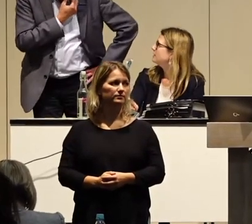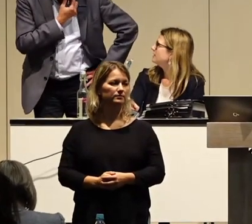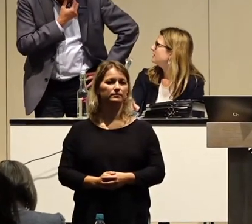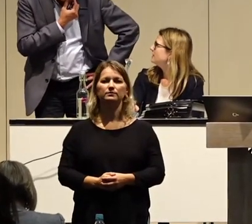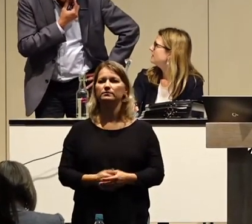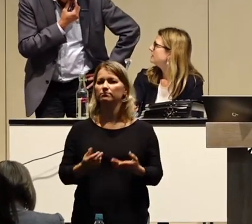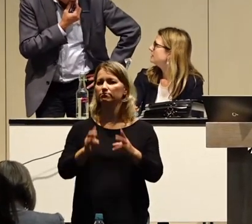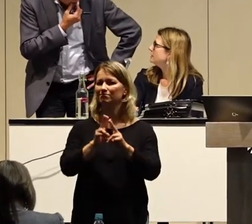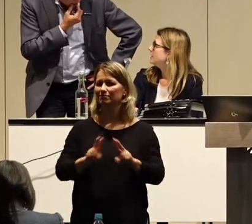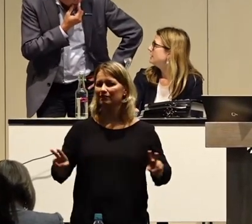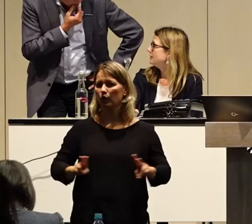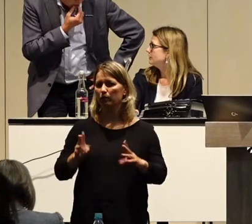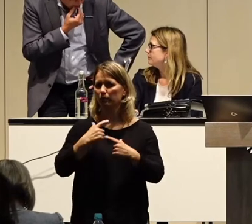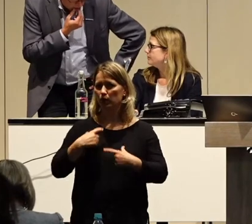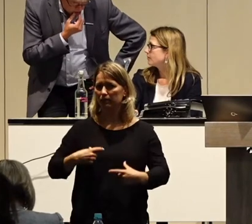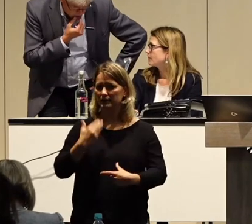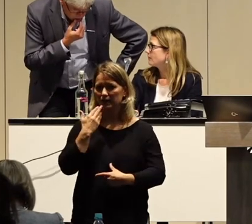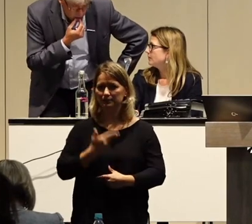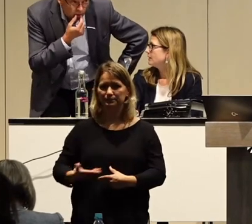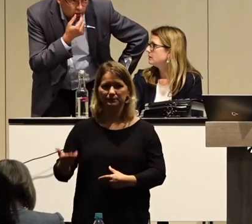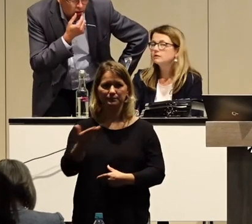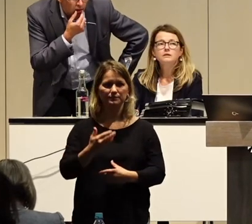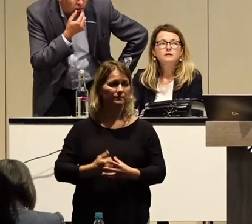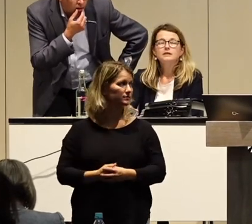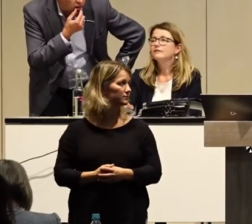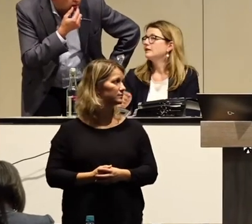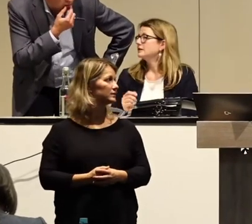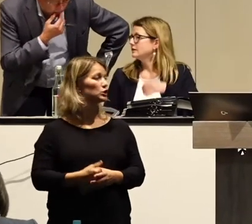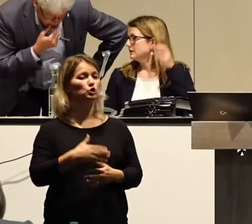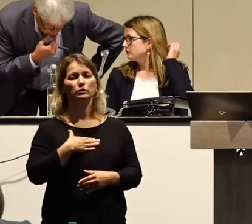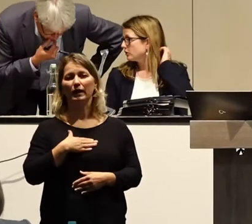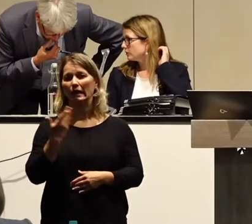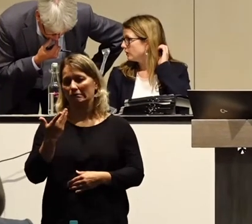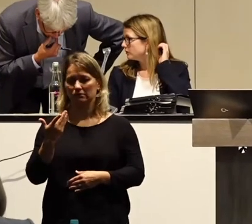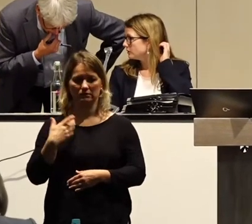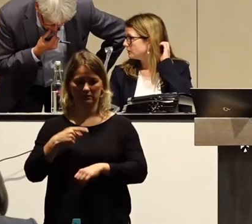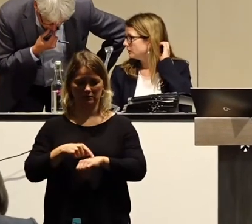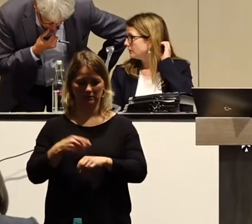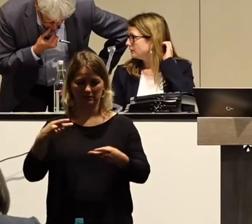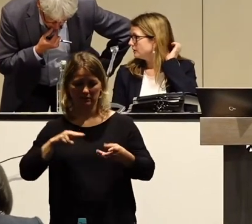Sehr geehrter Herr Oberbürgermeister, geben Sie mir bitte ein Signal. Ich habe ja keine Zeit, deswegen, falls ich zu lange sein sollte.